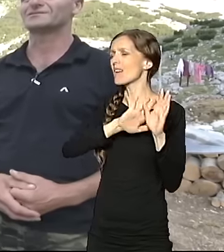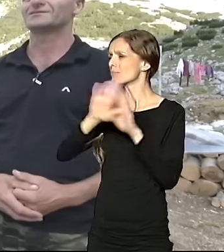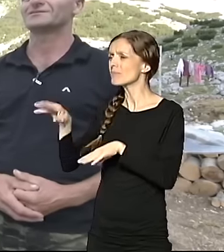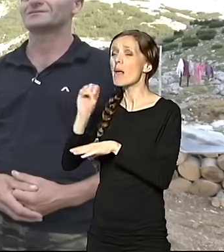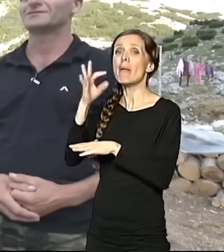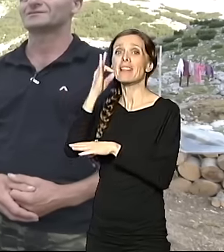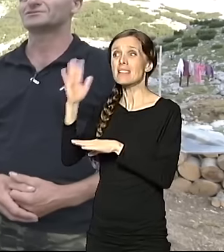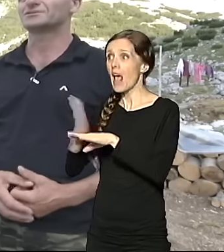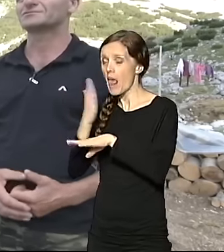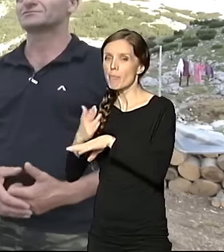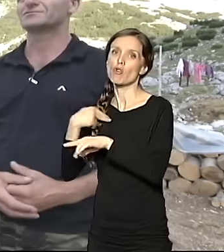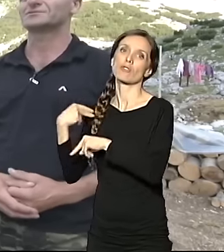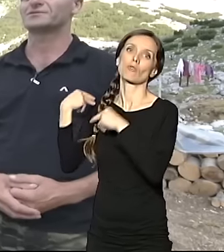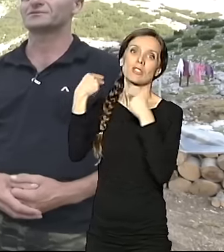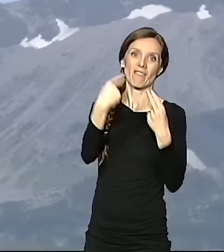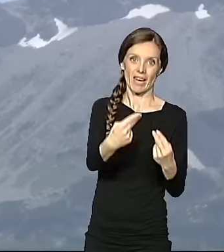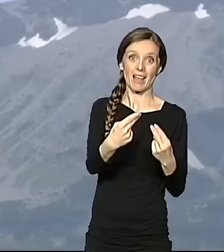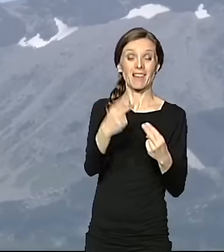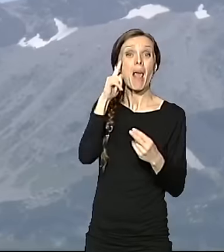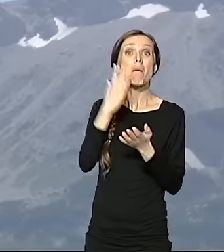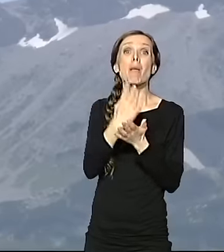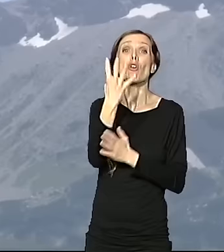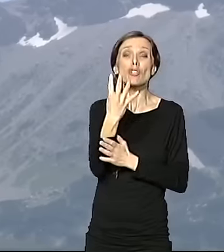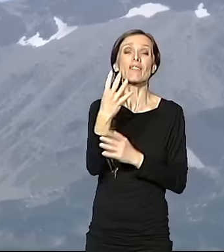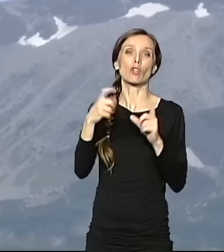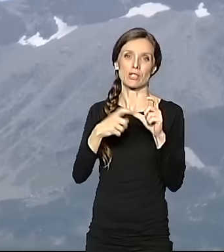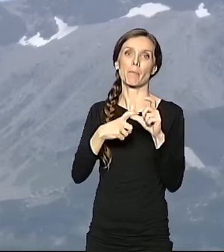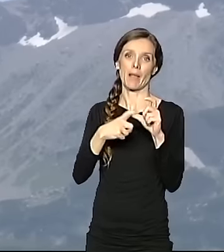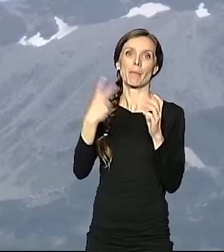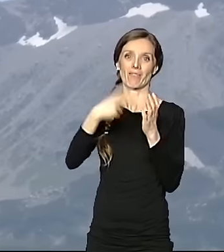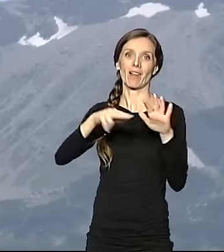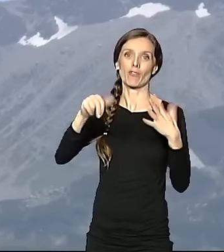tek. Znači 4. septembra, 2006. godine.